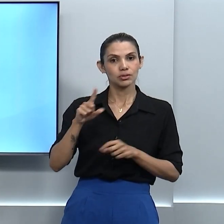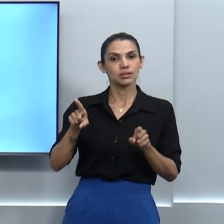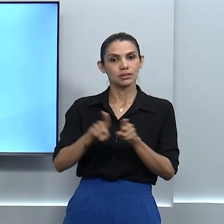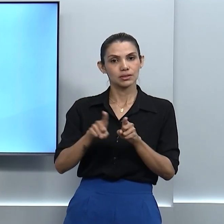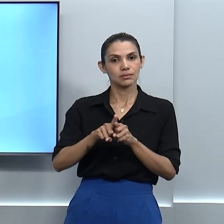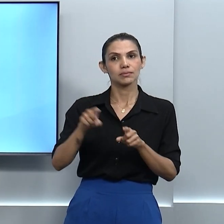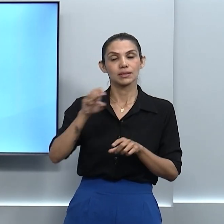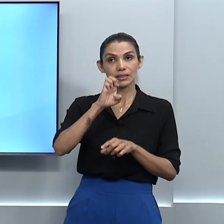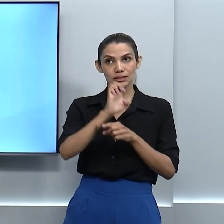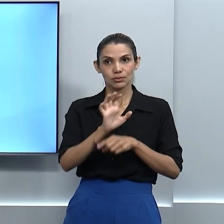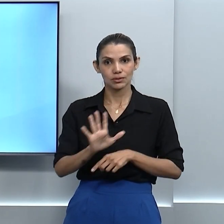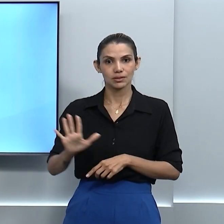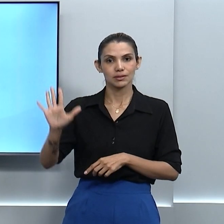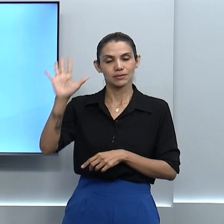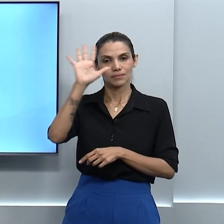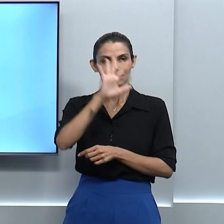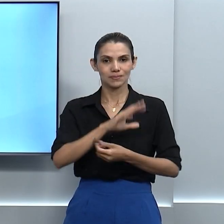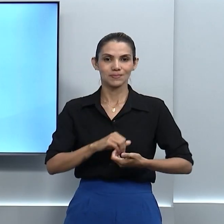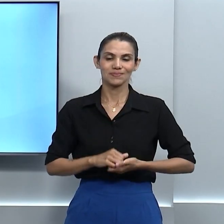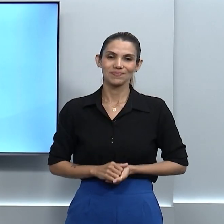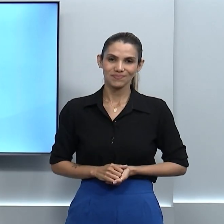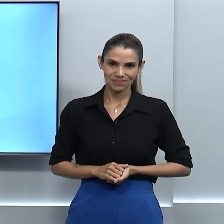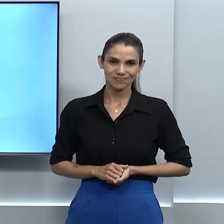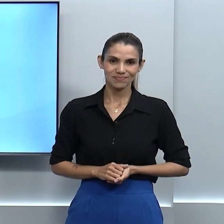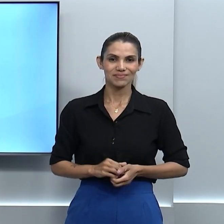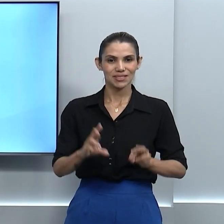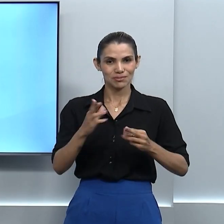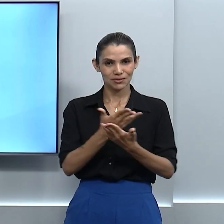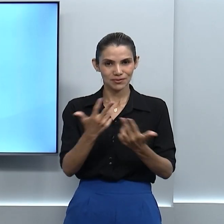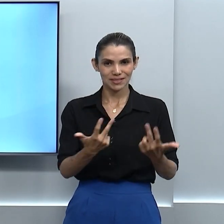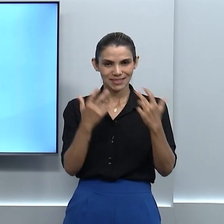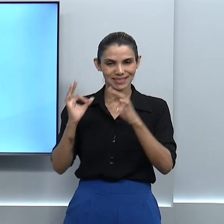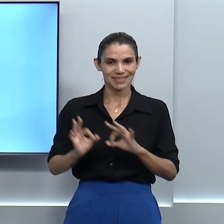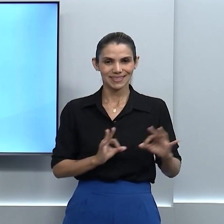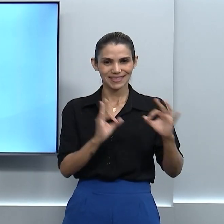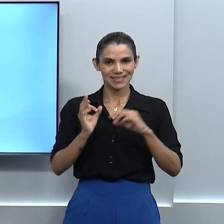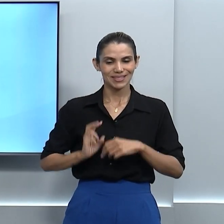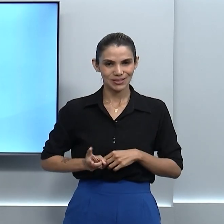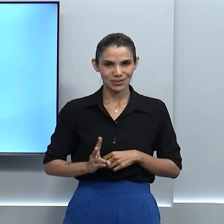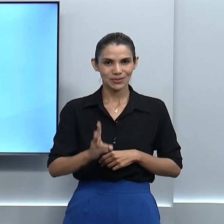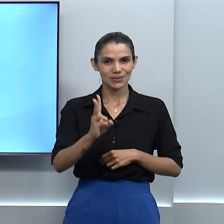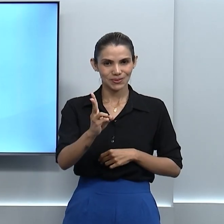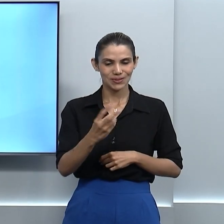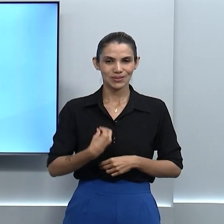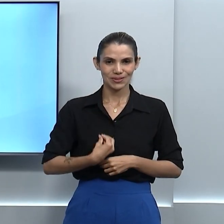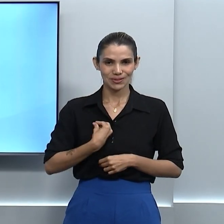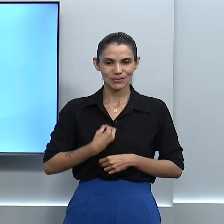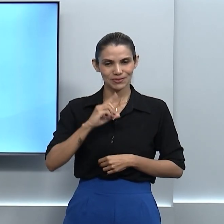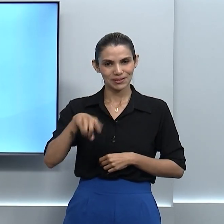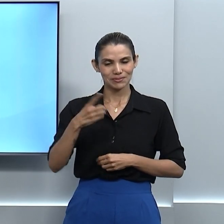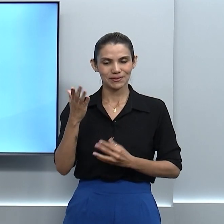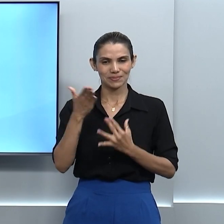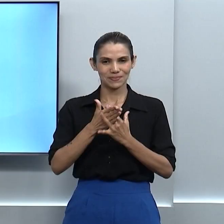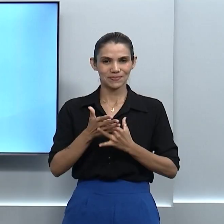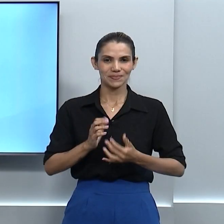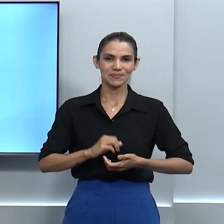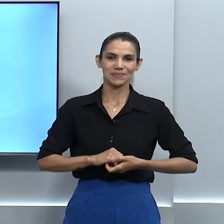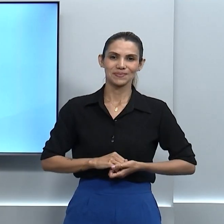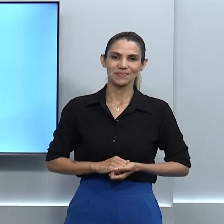também de todo o estado de Goiás. Espero que você continue acompanhando Conexões e esteja aqui com a gente no próximo bloco.